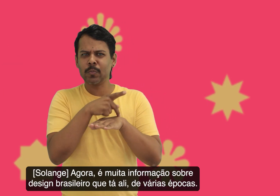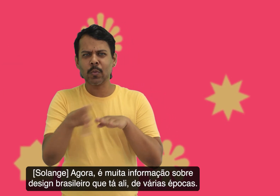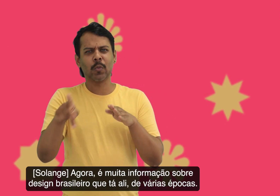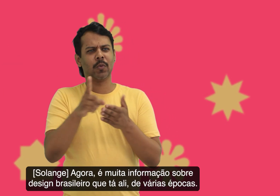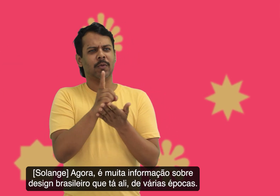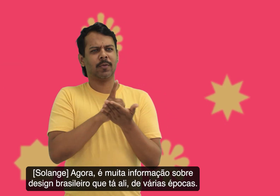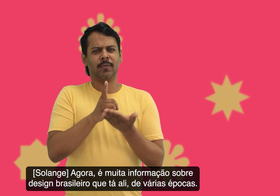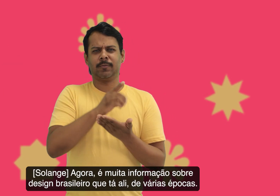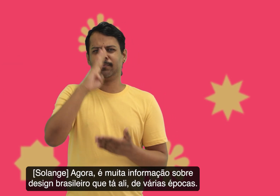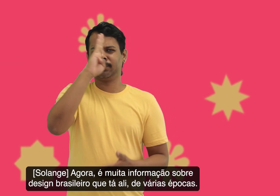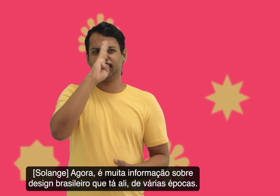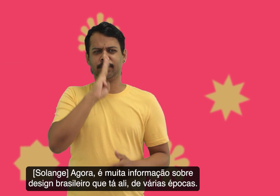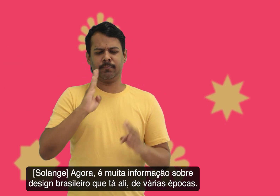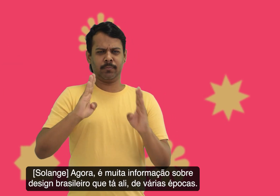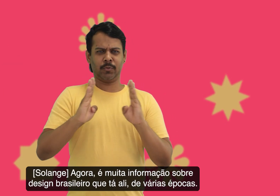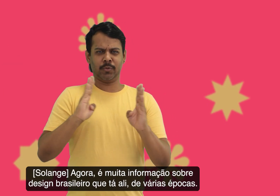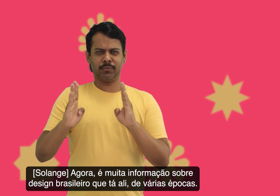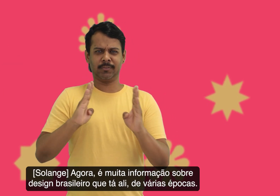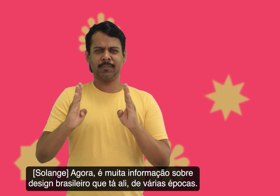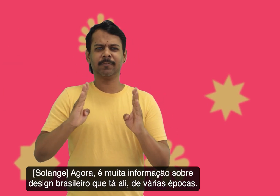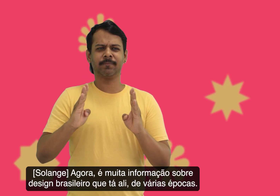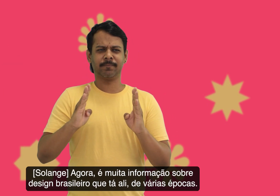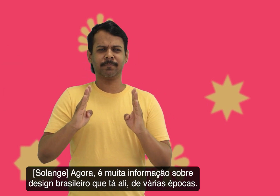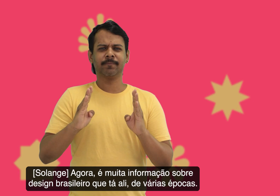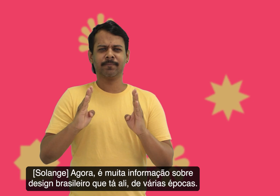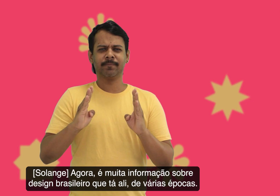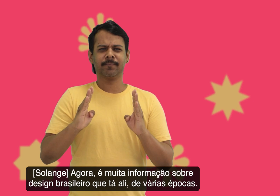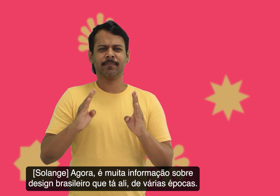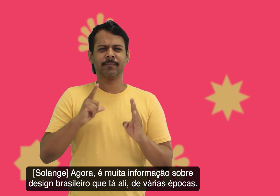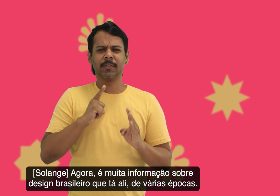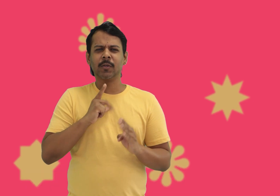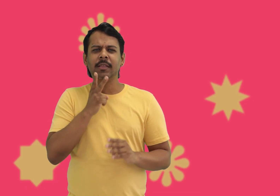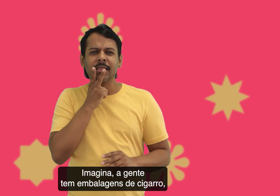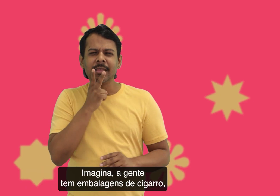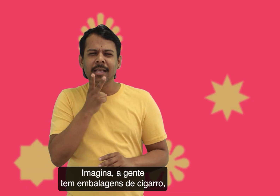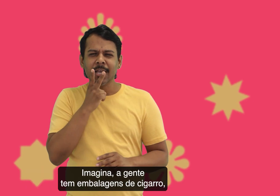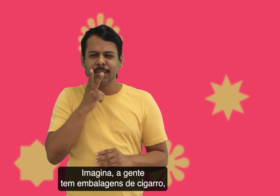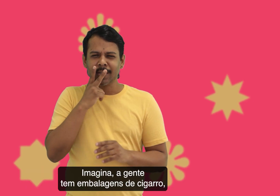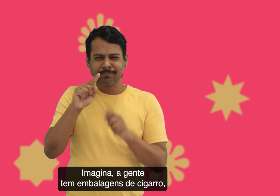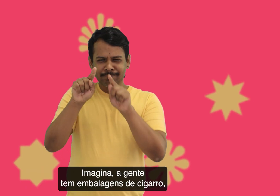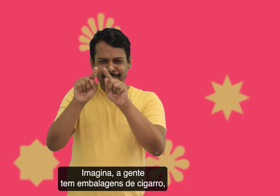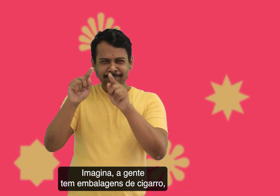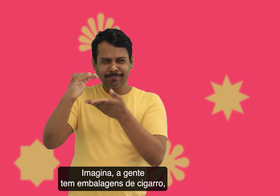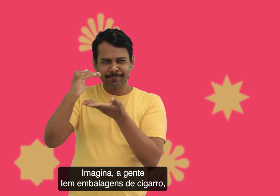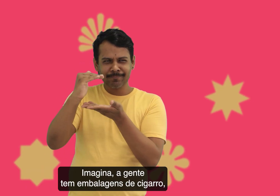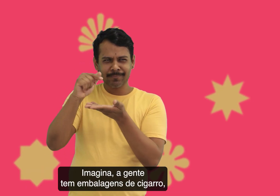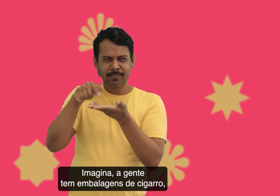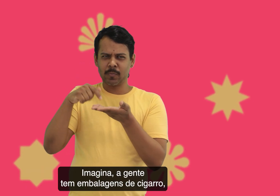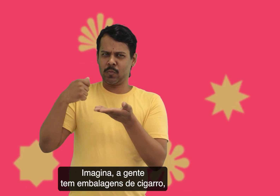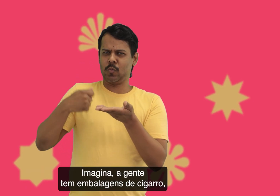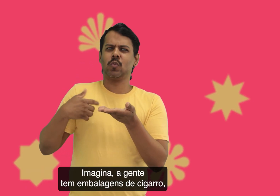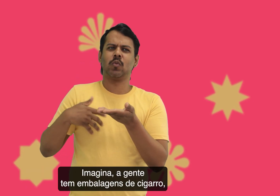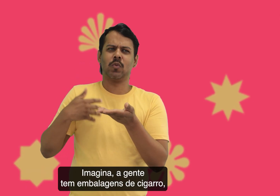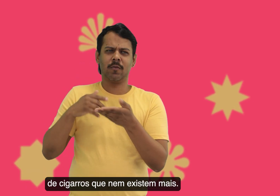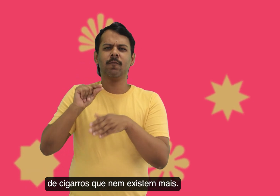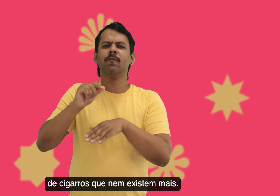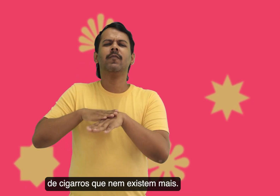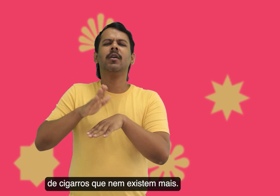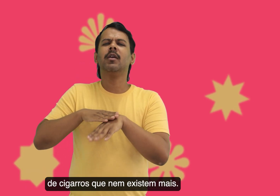informação sobre design brasileiro que tá ali, de várias épocas. Imagina, a gente tem as embalagens de cigarros que